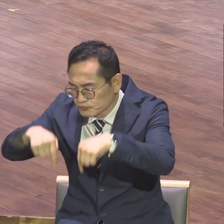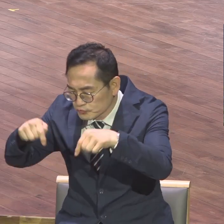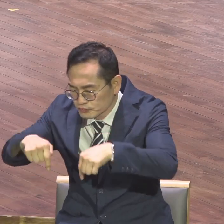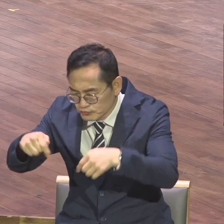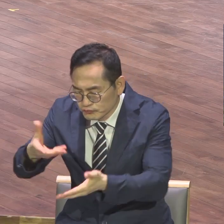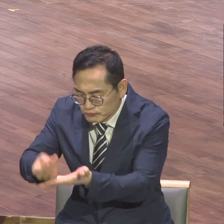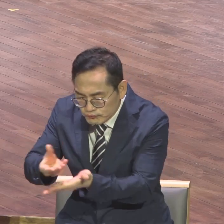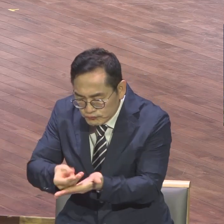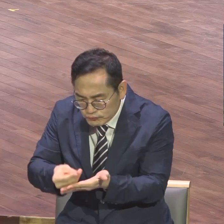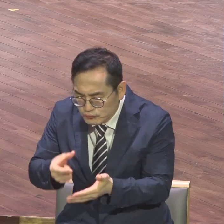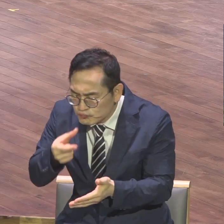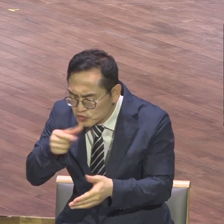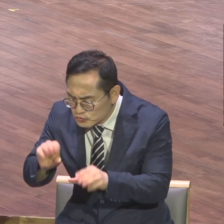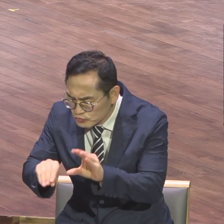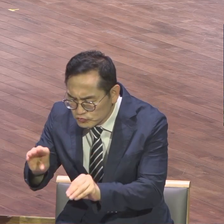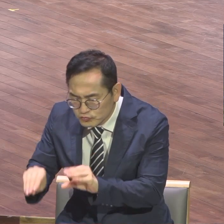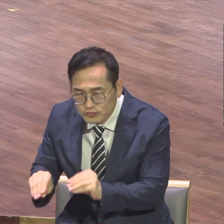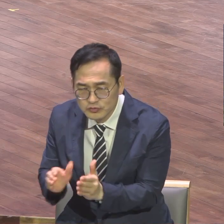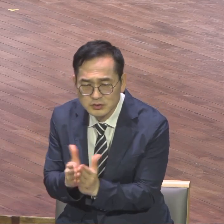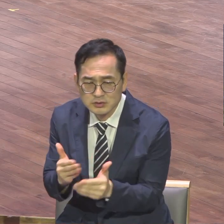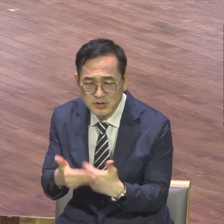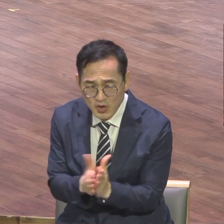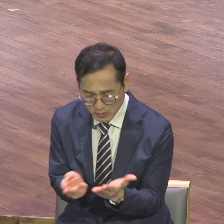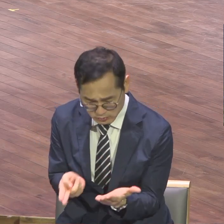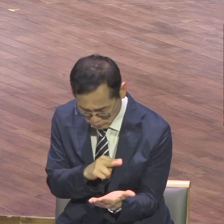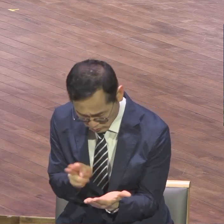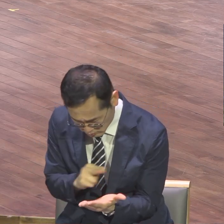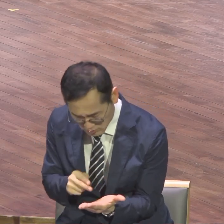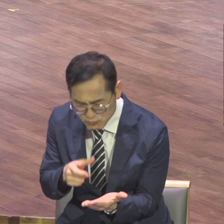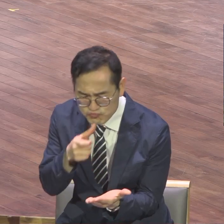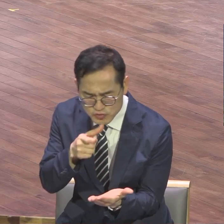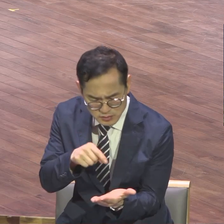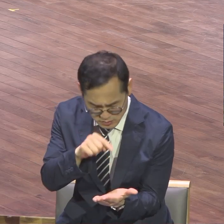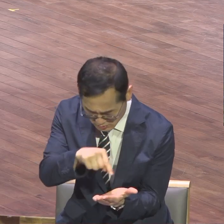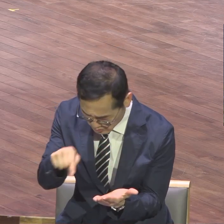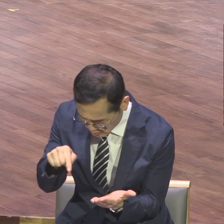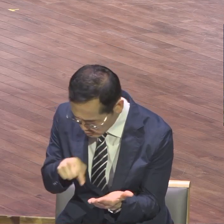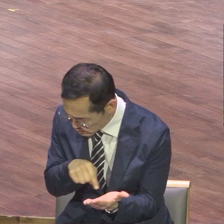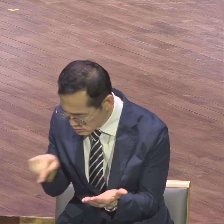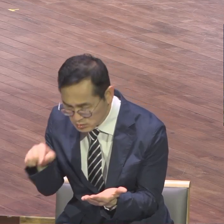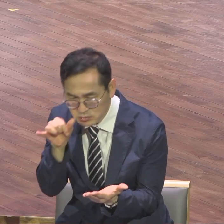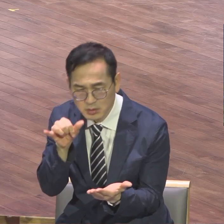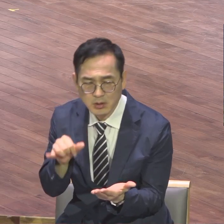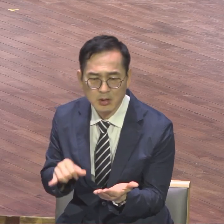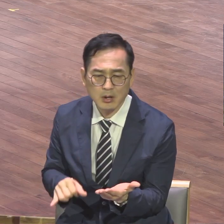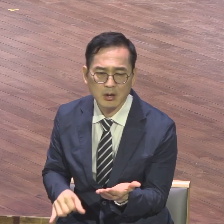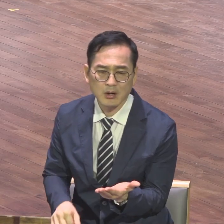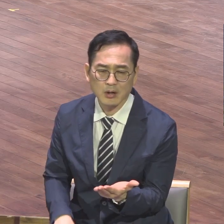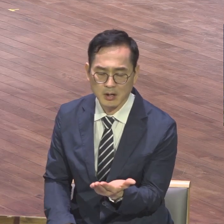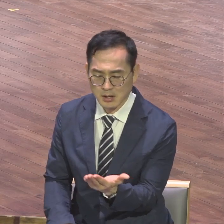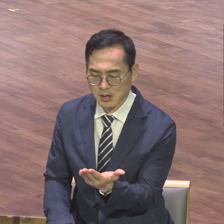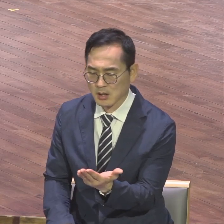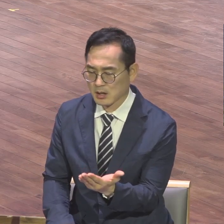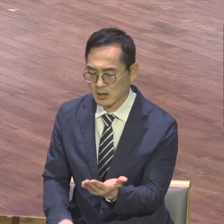눈물이 너무 떨어져가 성경장마다 전부 누들떨어 눈에 눈물이 떨어져가 다 이렇게 굳어있어 이렇게.